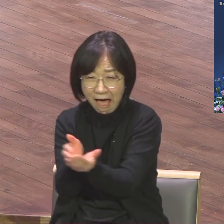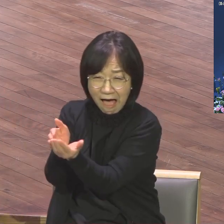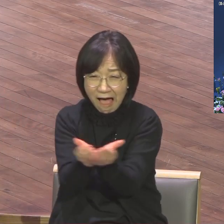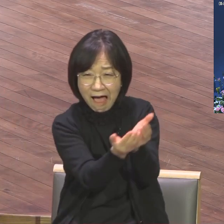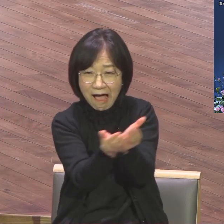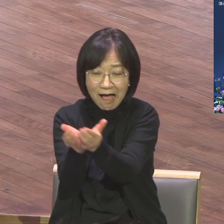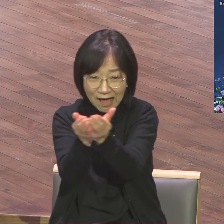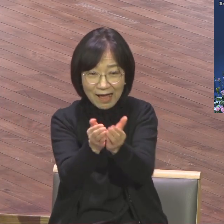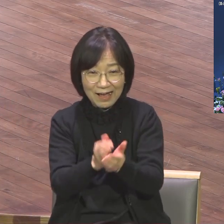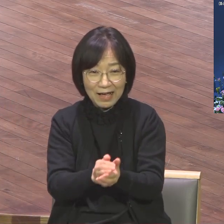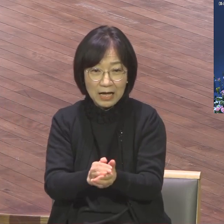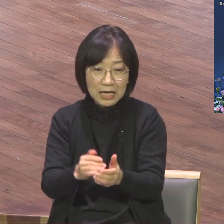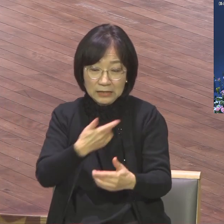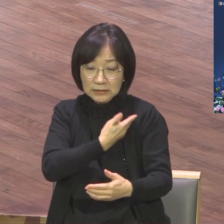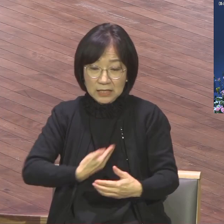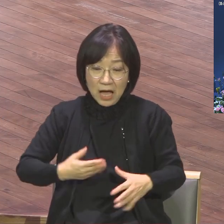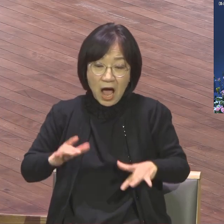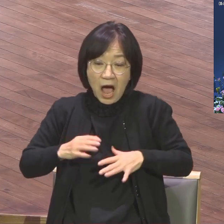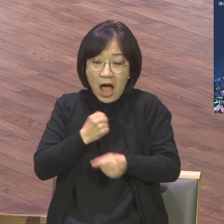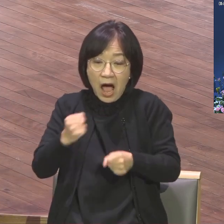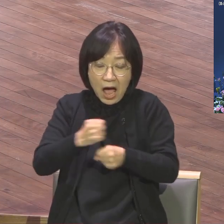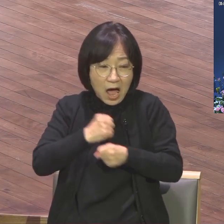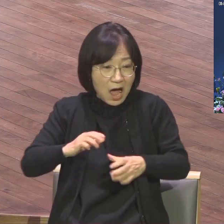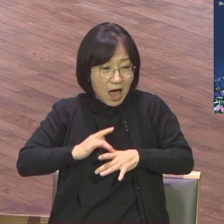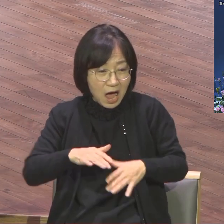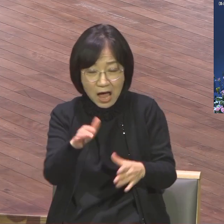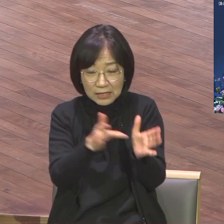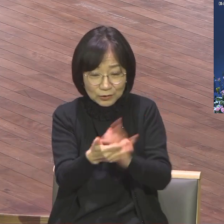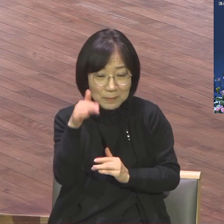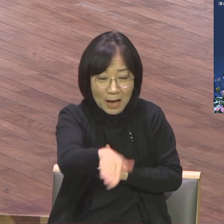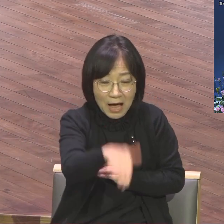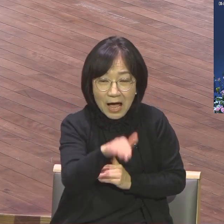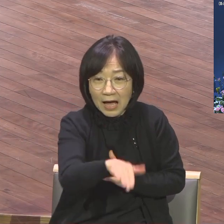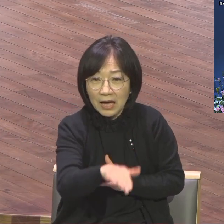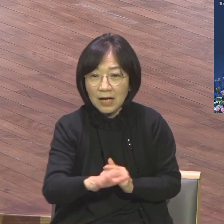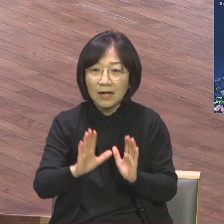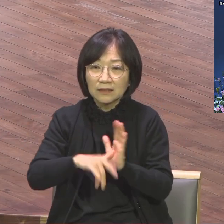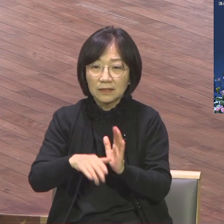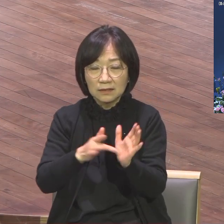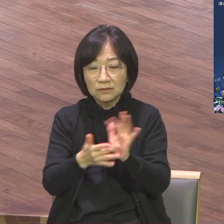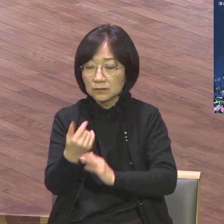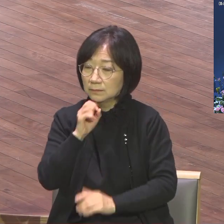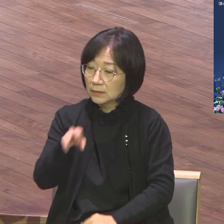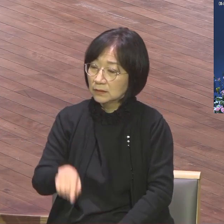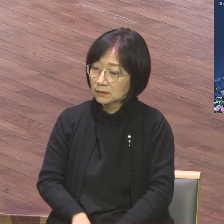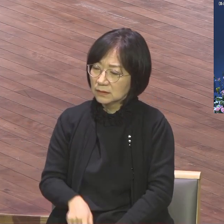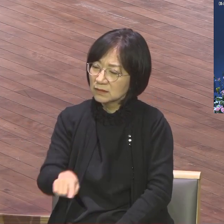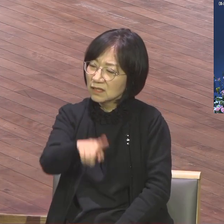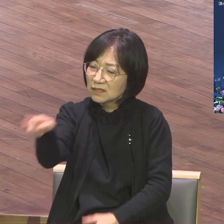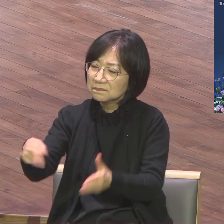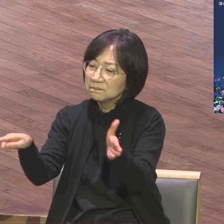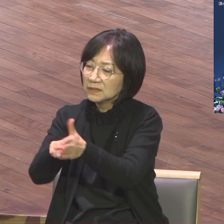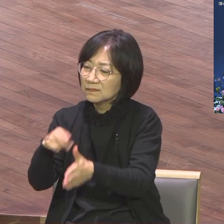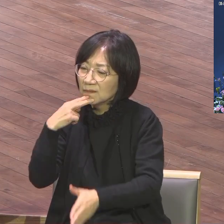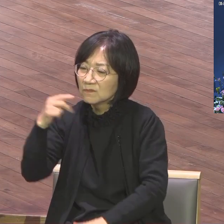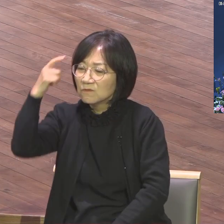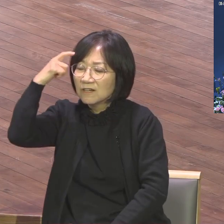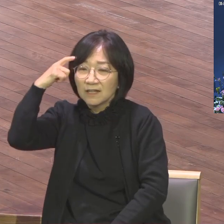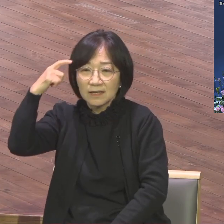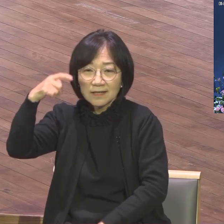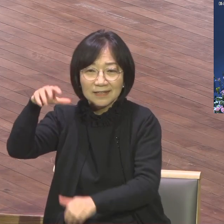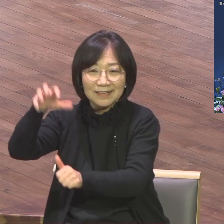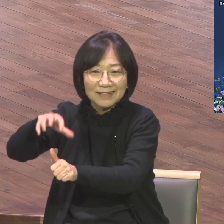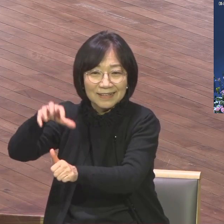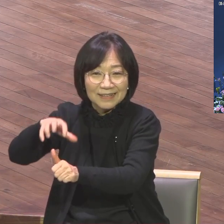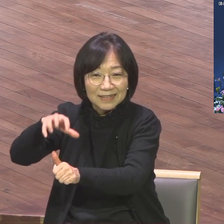믿음에 대해서 언급했습니다. 두려워 떨고 있는 제자들에게 이렇게 말씀하시죠. 너희가 어찌 믿음이 없느냐.